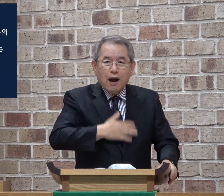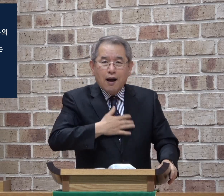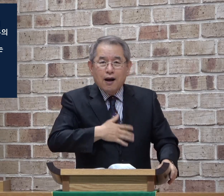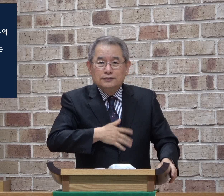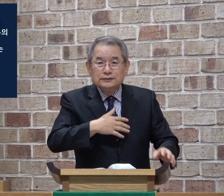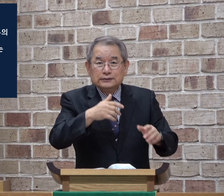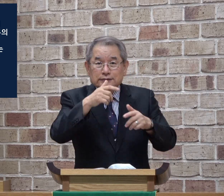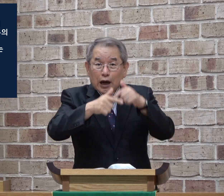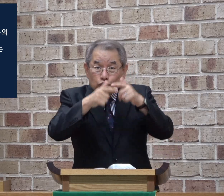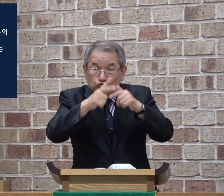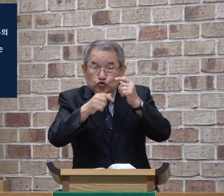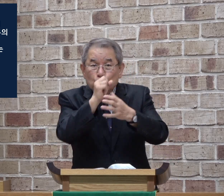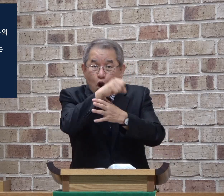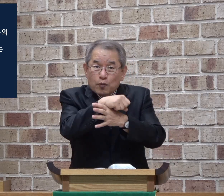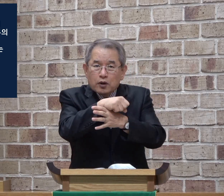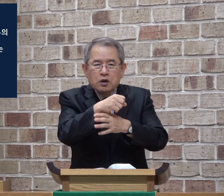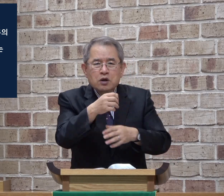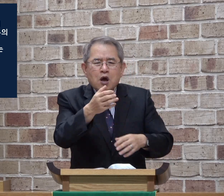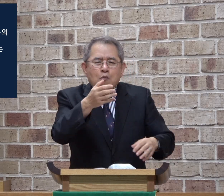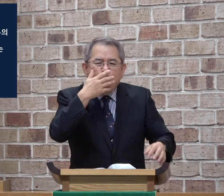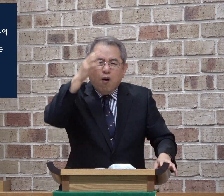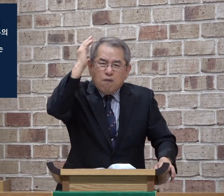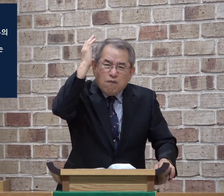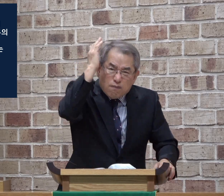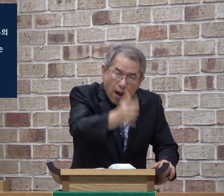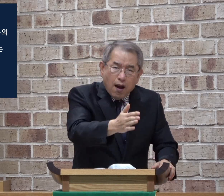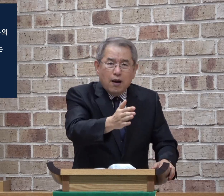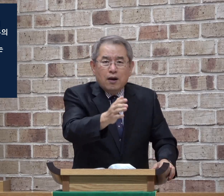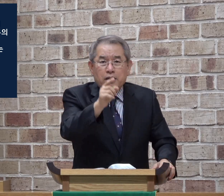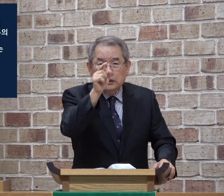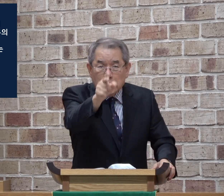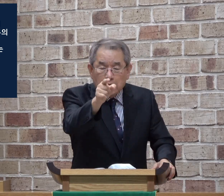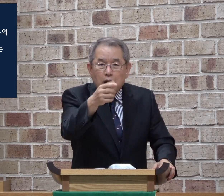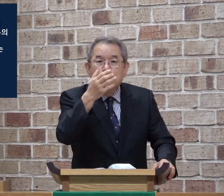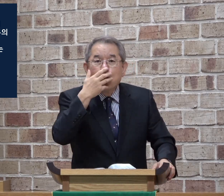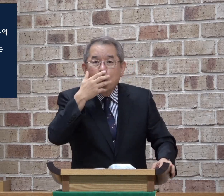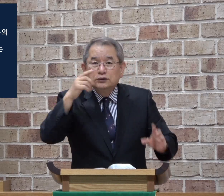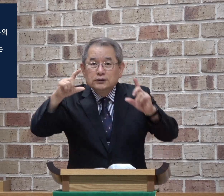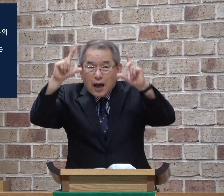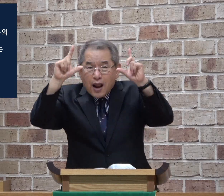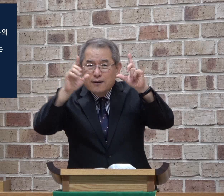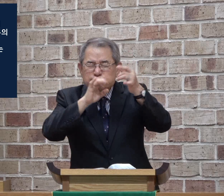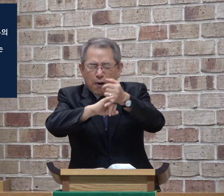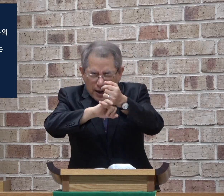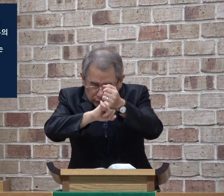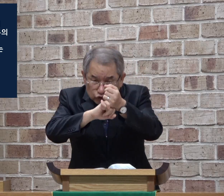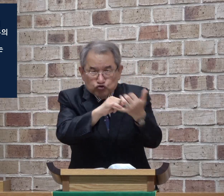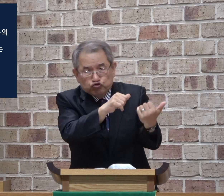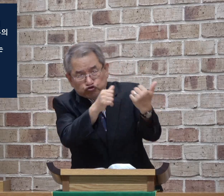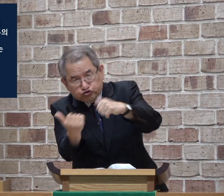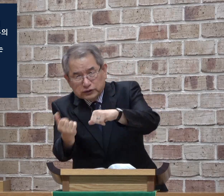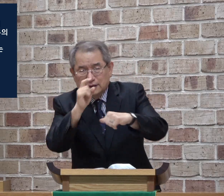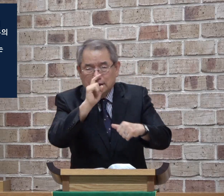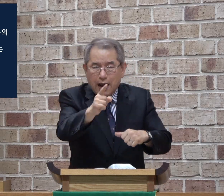선악을 알게 하는 나무의 열매는 먹지 말라. 내가 먹는 날에는 반드시 죽으리라